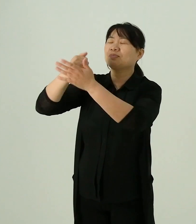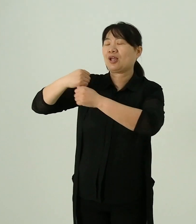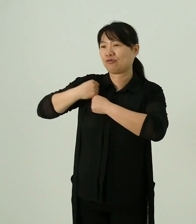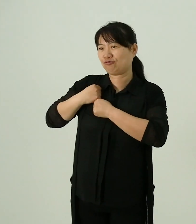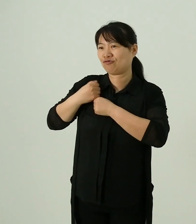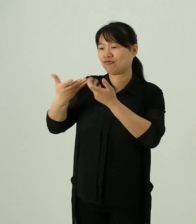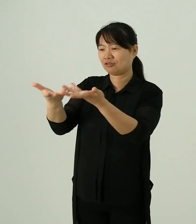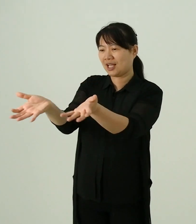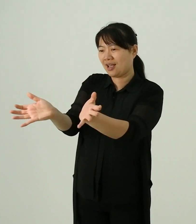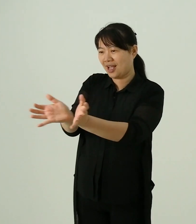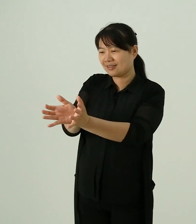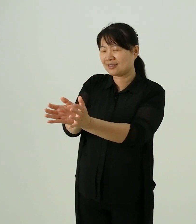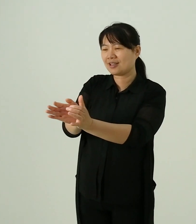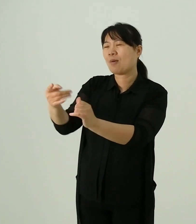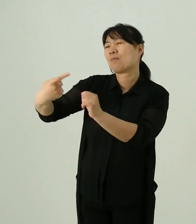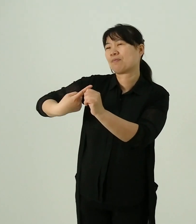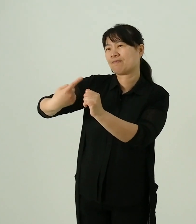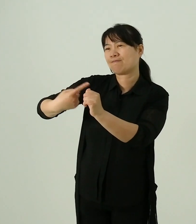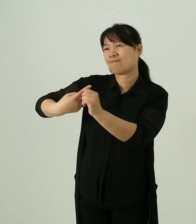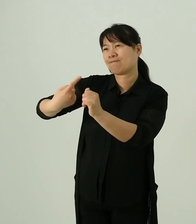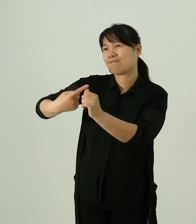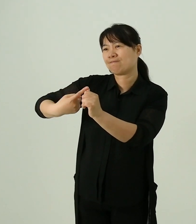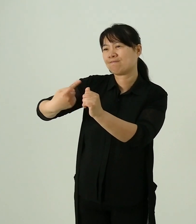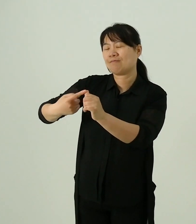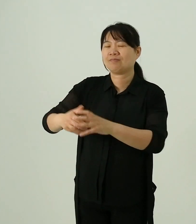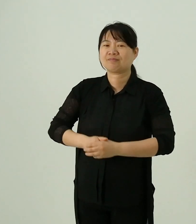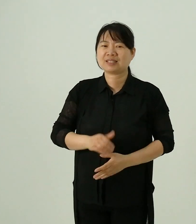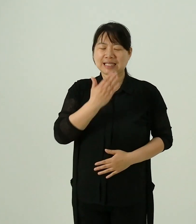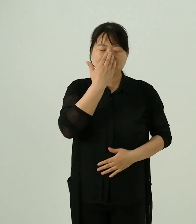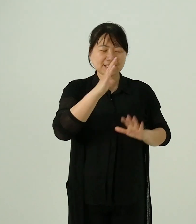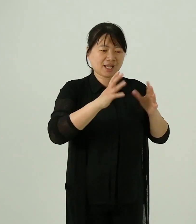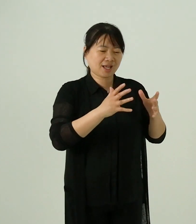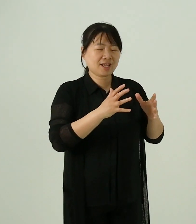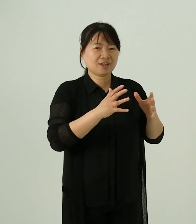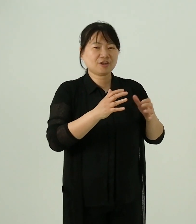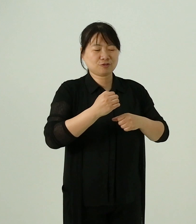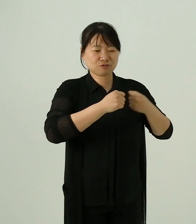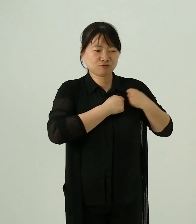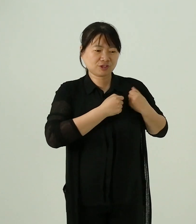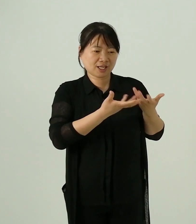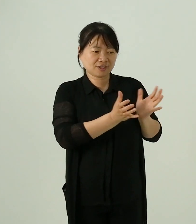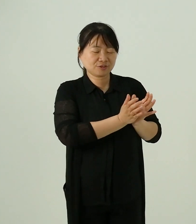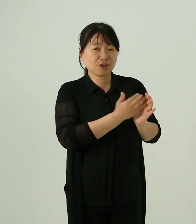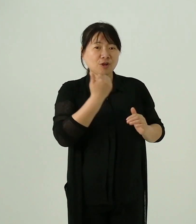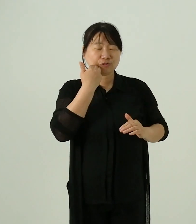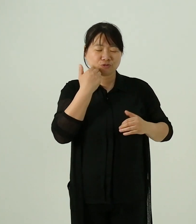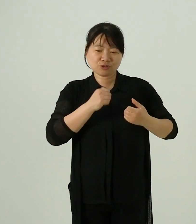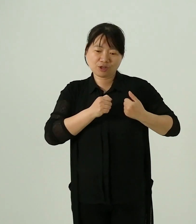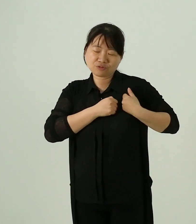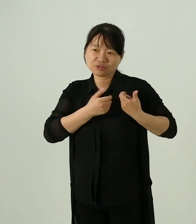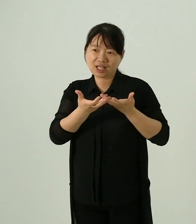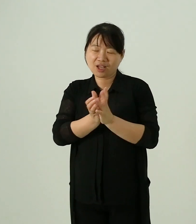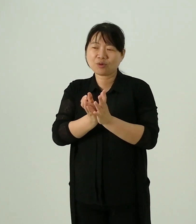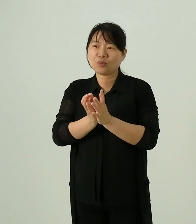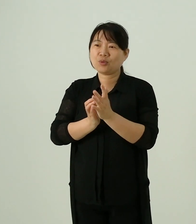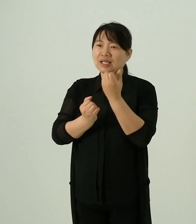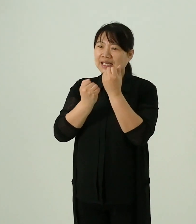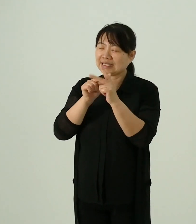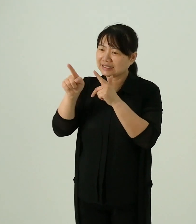군대를 모독하는도다. 그러니까 이스라엘 군대를 다윗은 누구의 군대로 이해했어요?